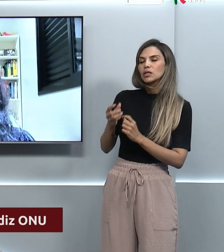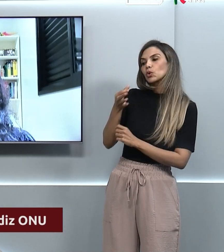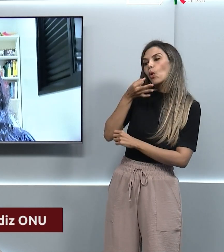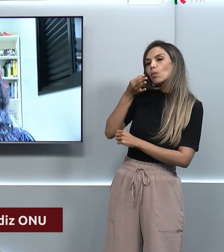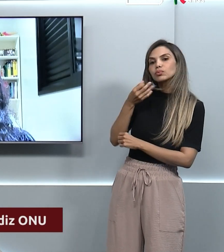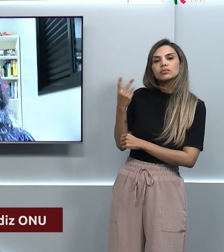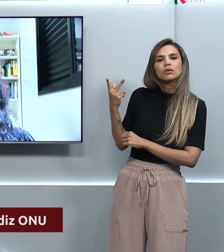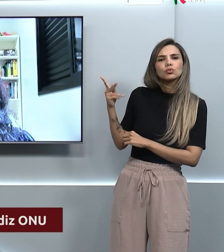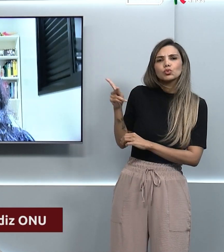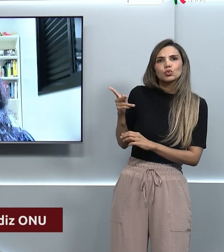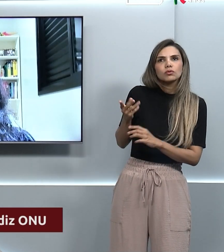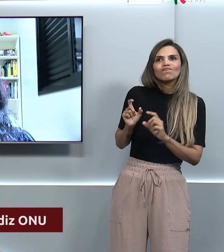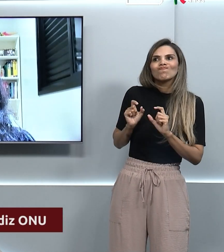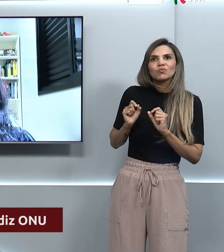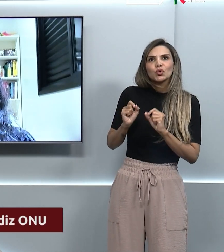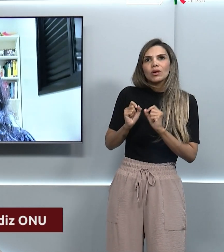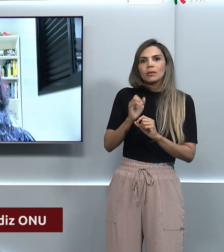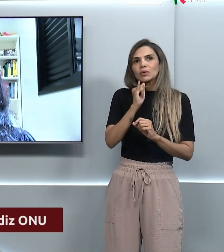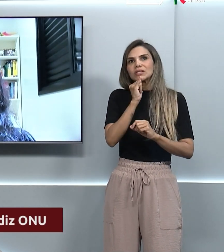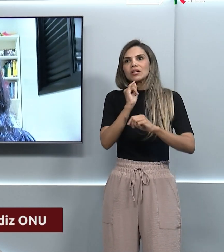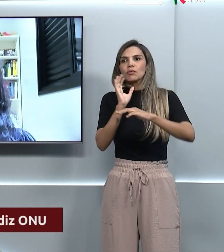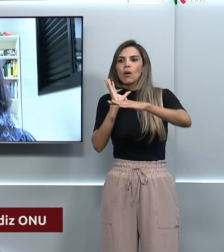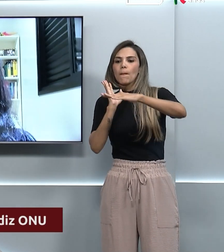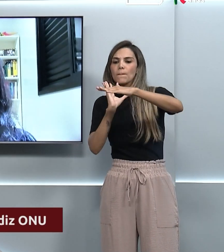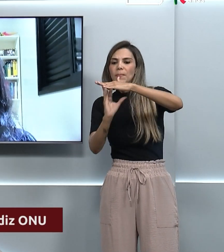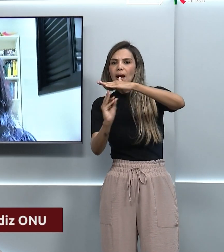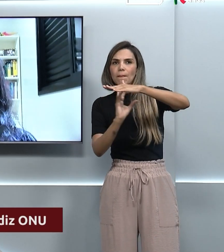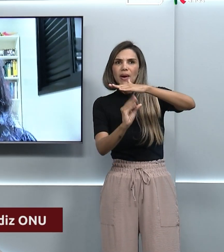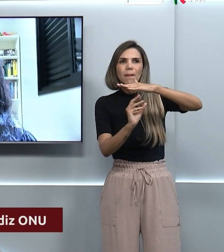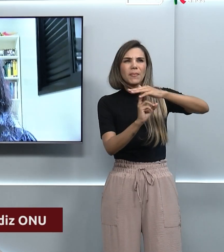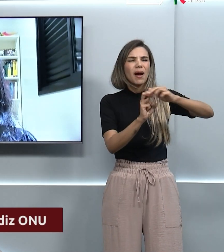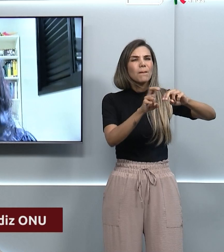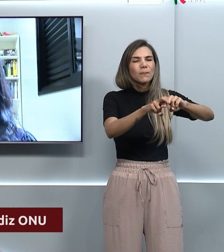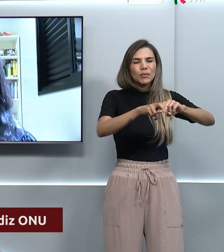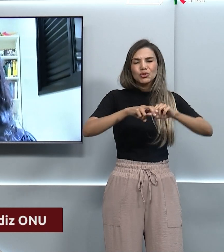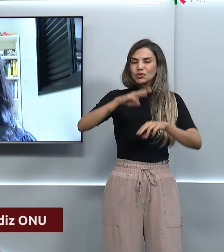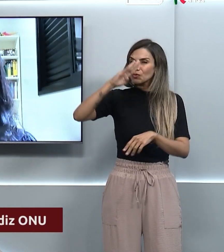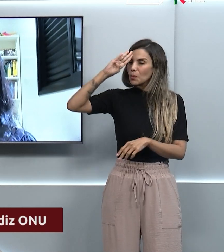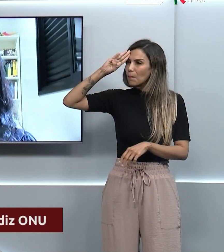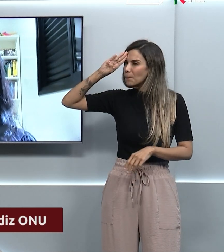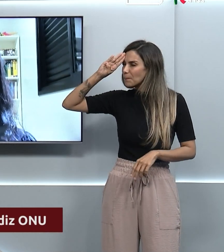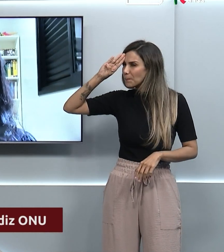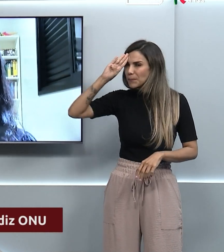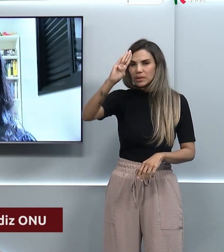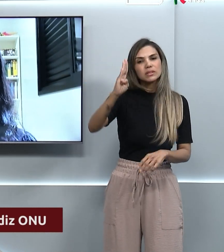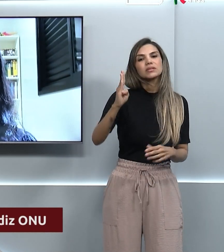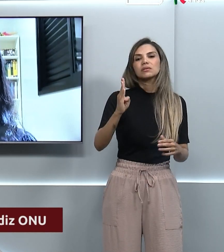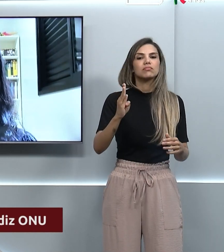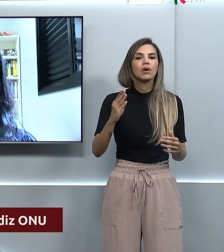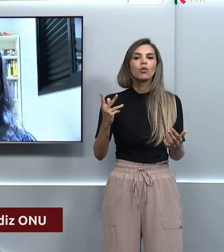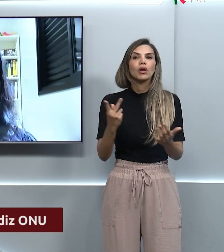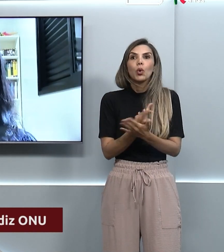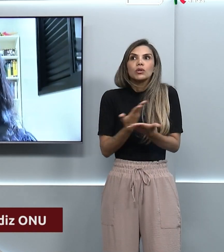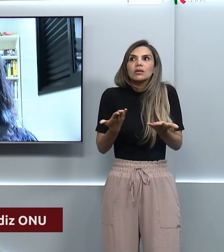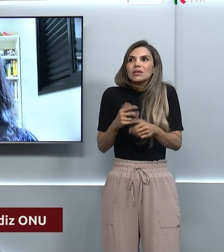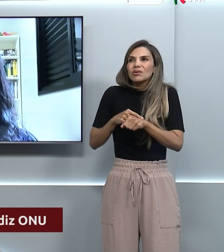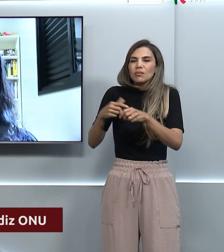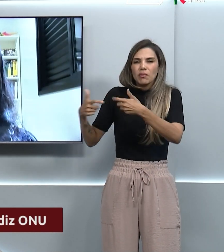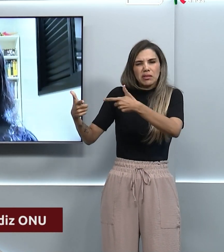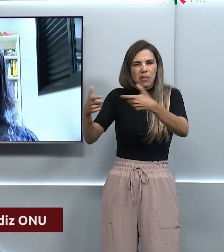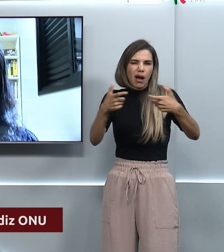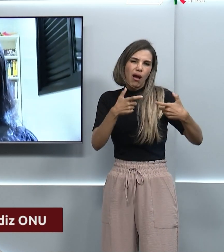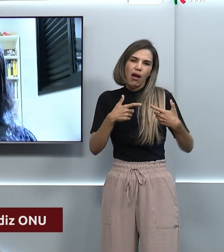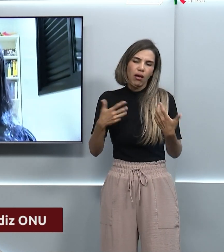casos que mais chamam a atenção, que são mais extremos nesse momento que envolvem conflitos no mundo?